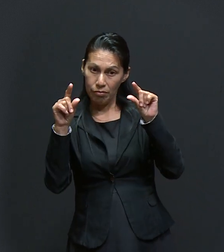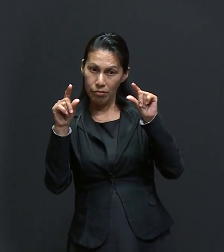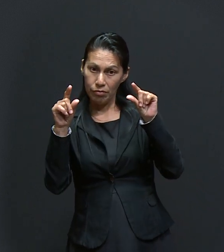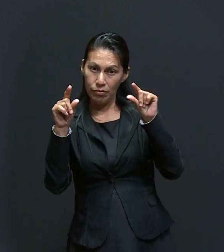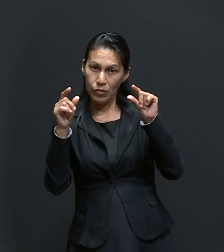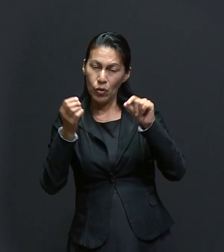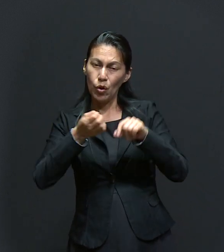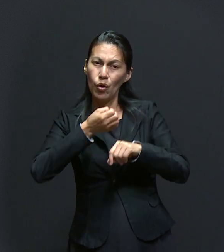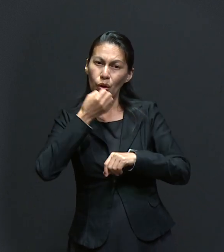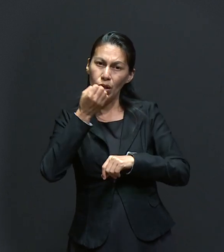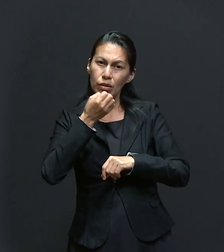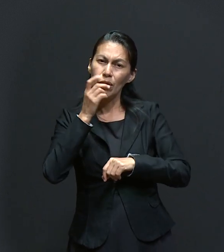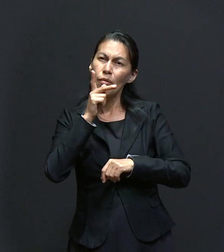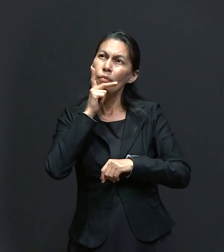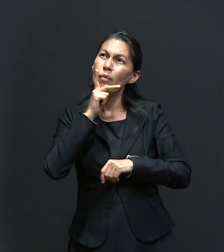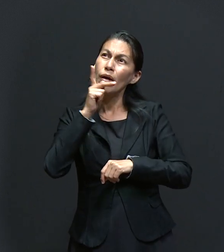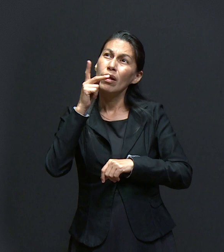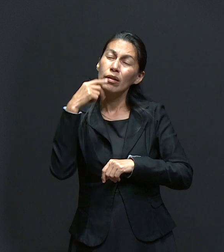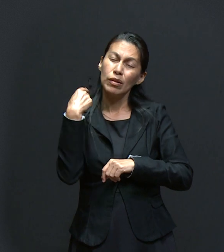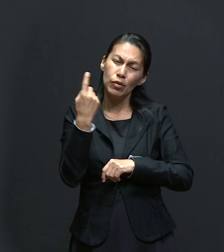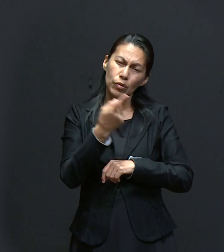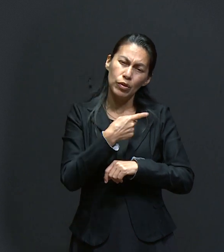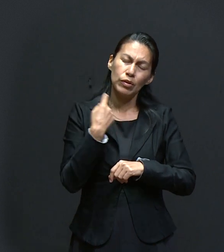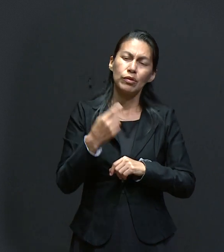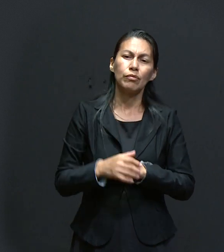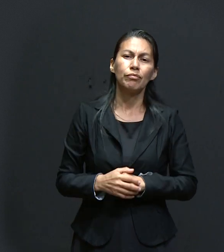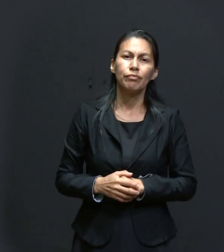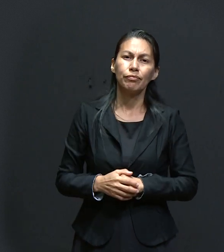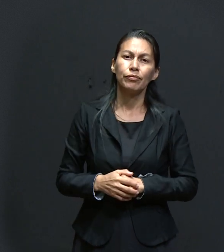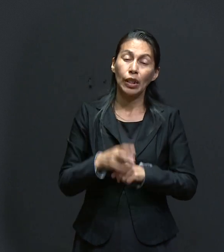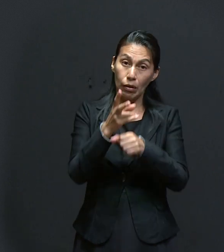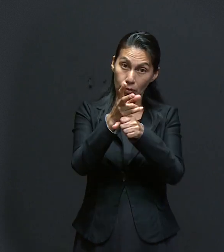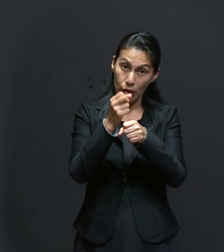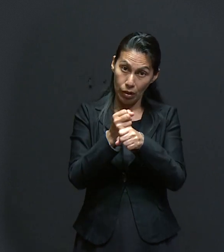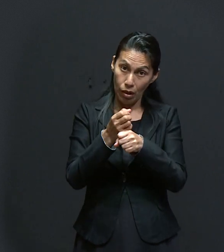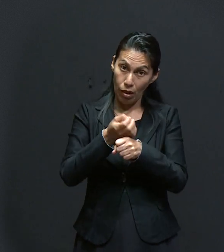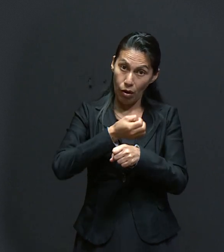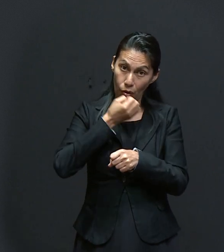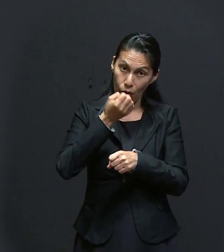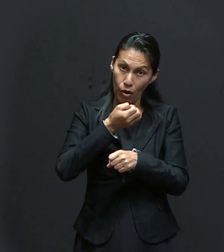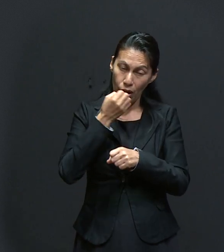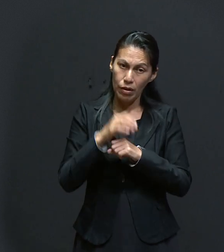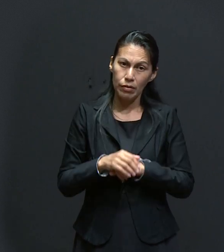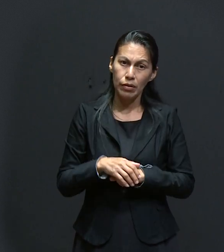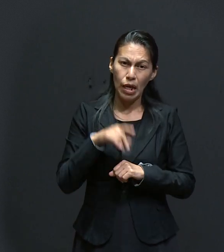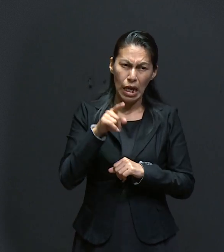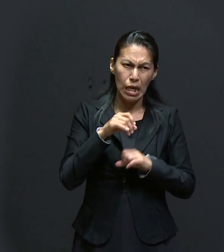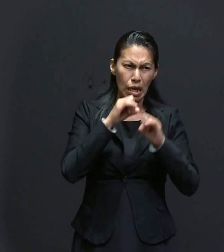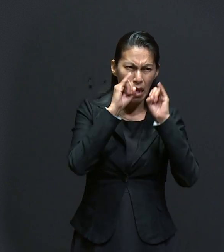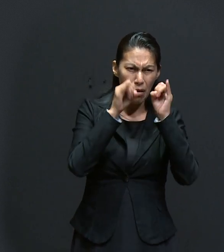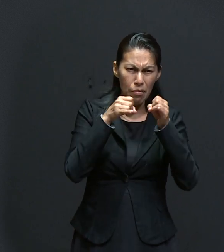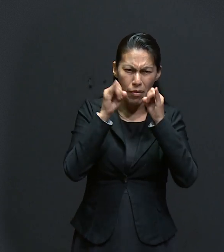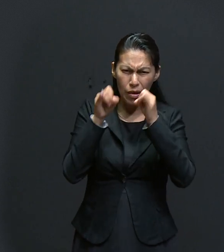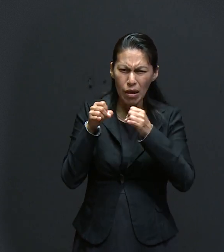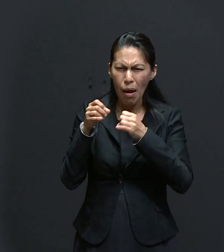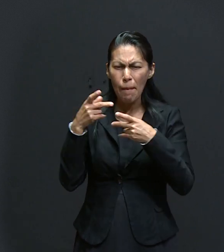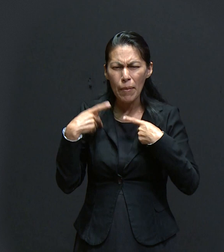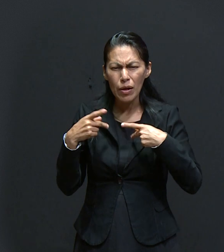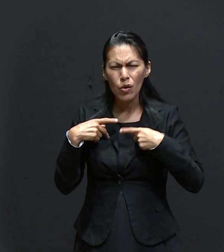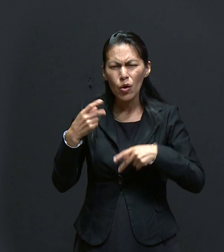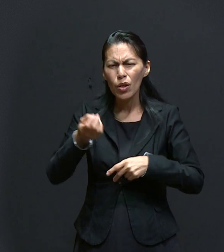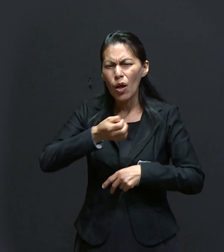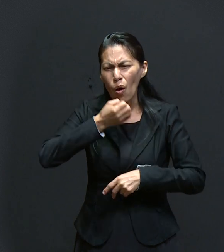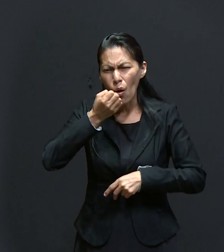texto de esa oración del padre nuevos invitación a oración y también hay una imagen ahí donde están